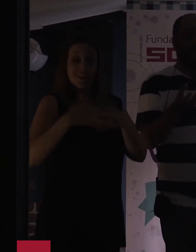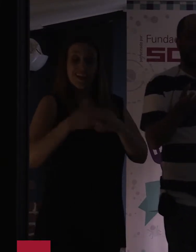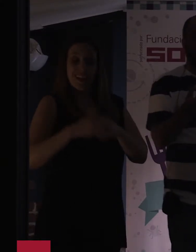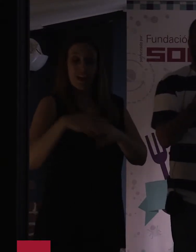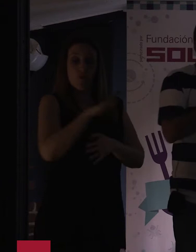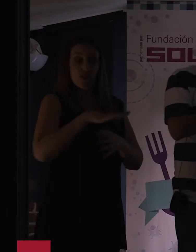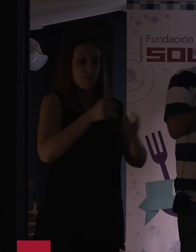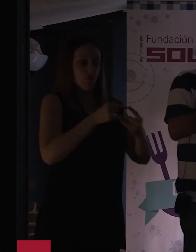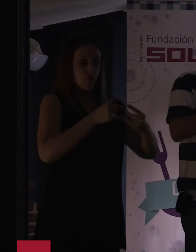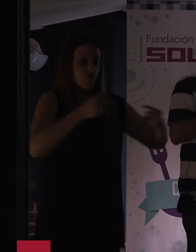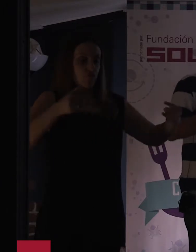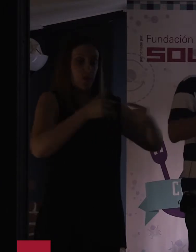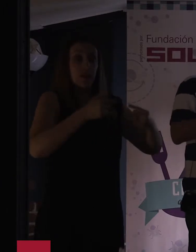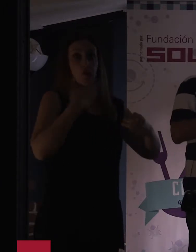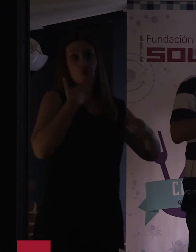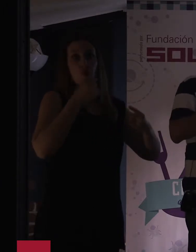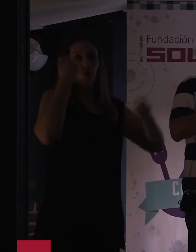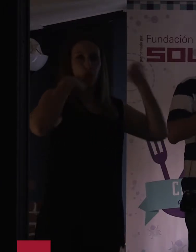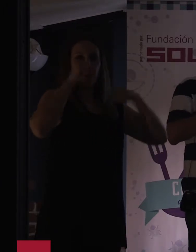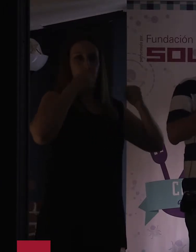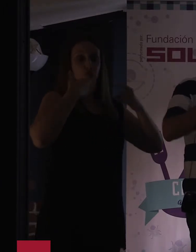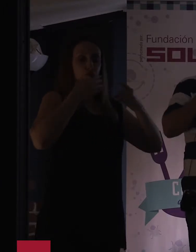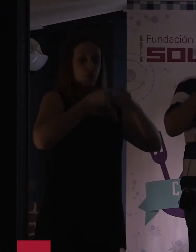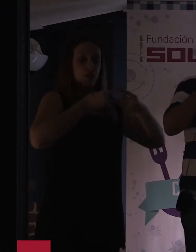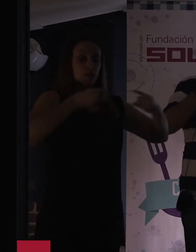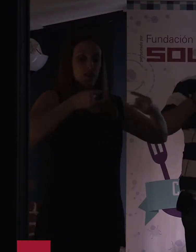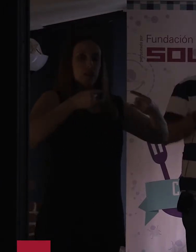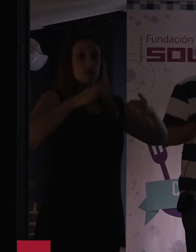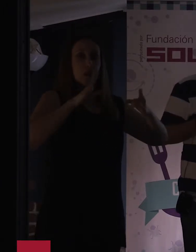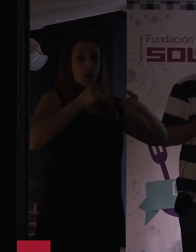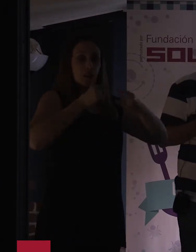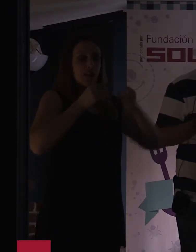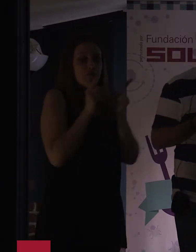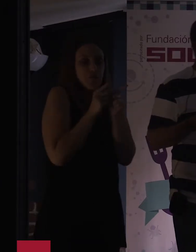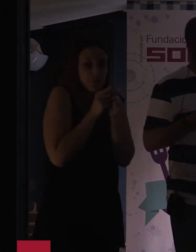campo magnético. Se comporta como un imán, pero como un imán extraordinariamente pequeño.